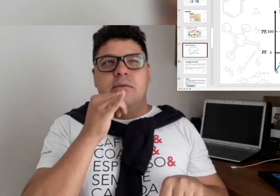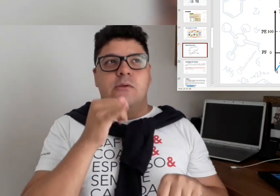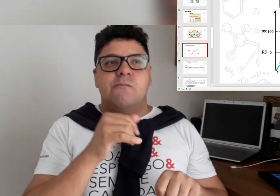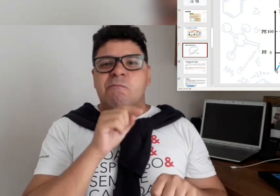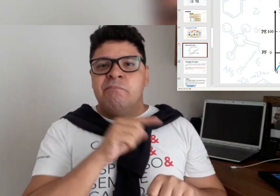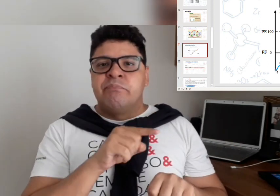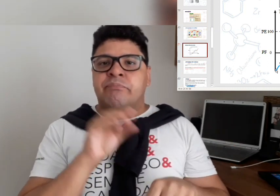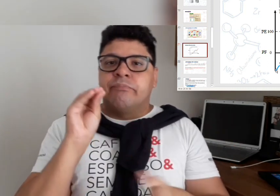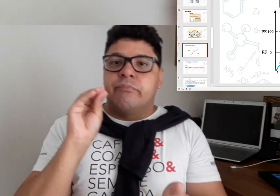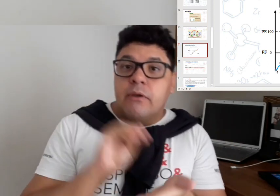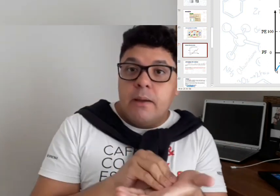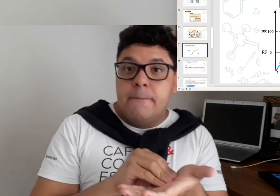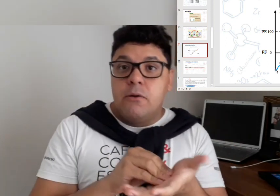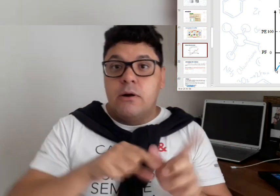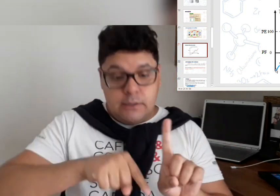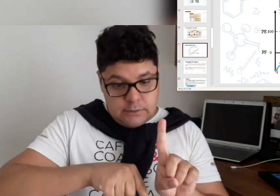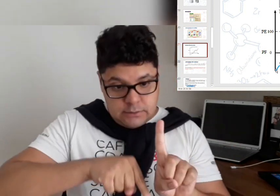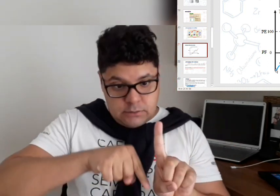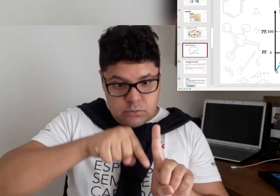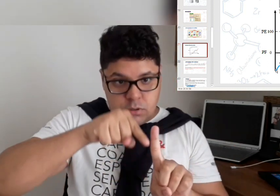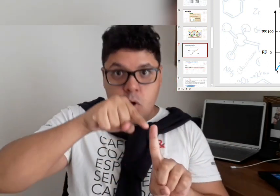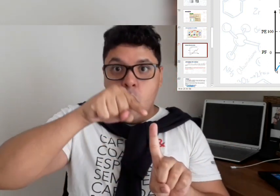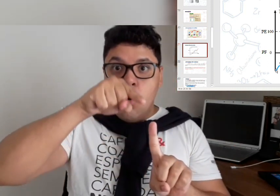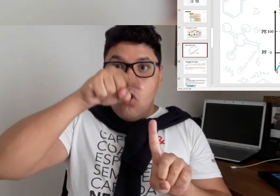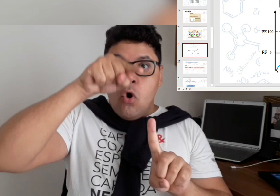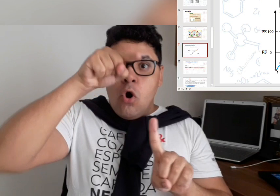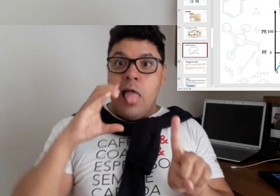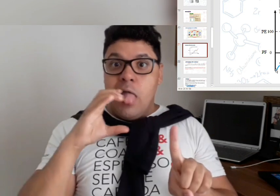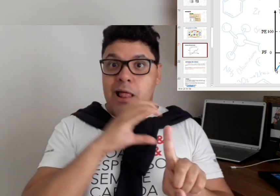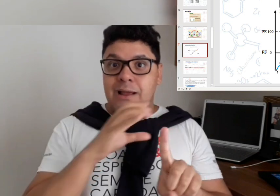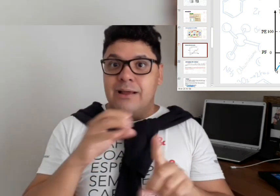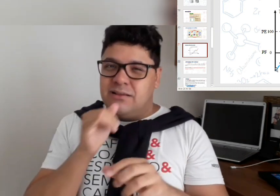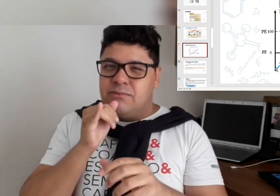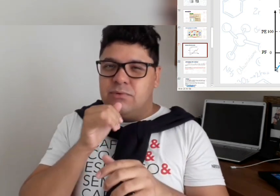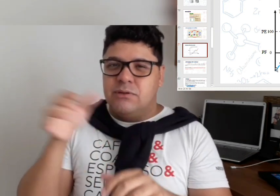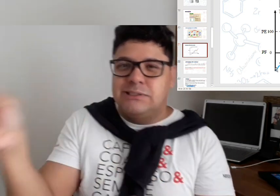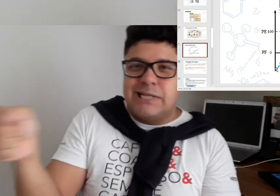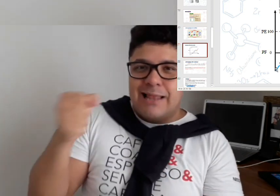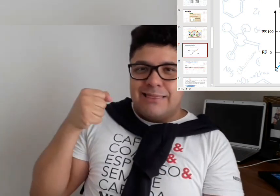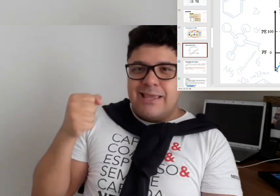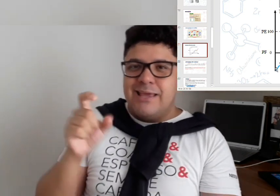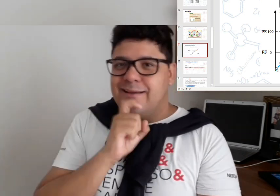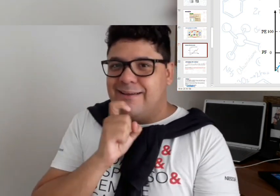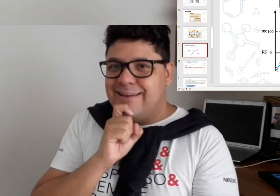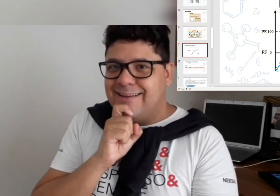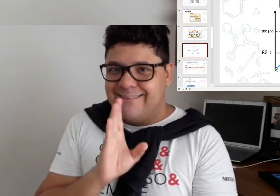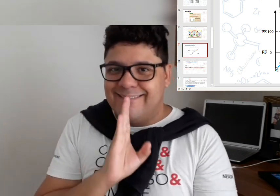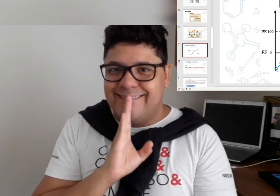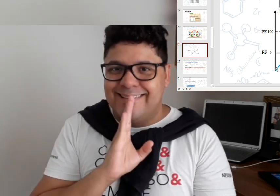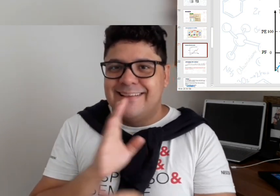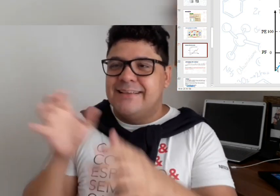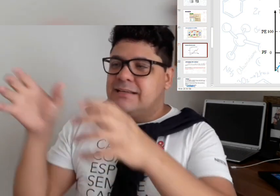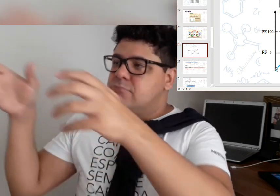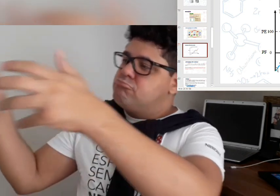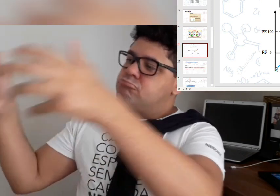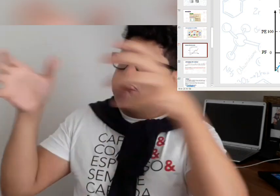submeter esse gelinho aí a temperaturas mais elevadas. Então, tirou do congelador, você já está submetendo ele a